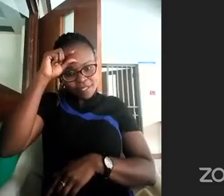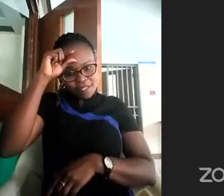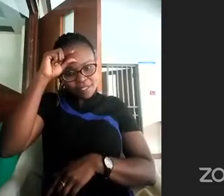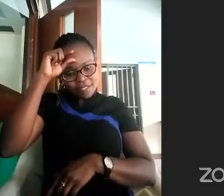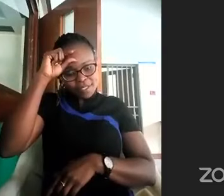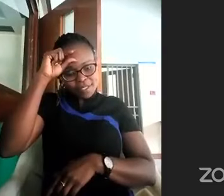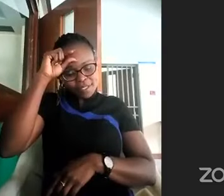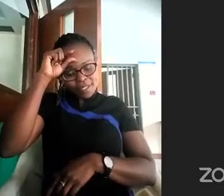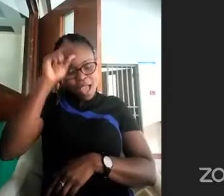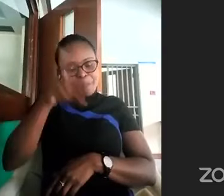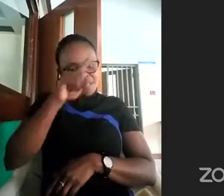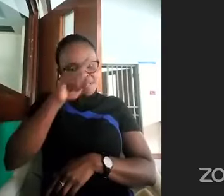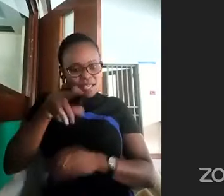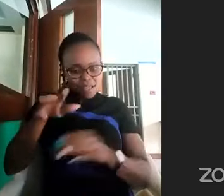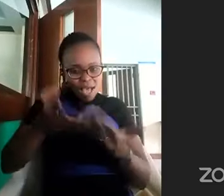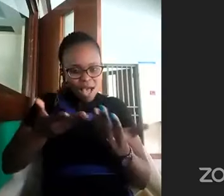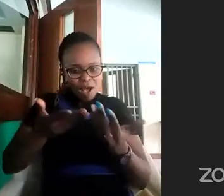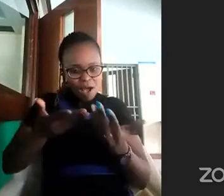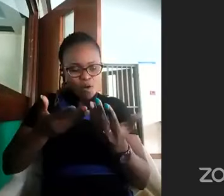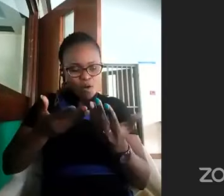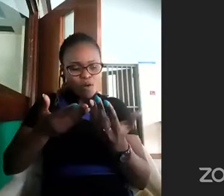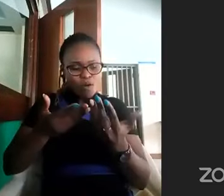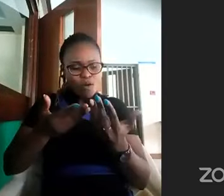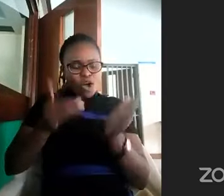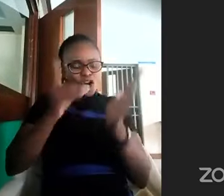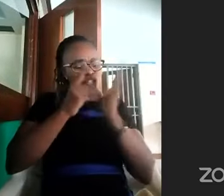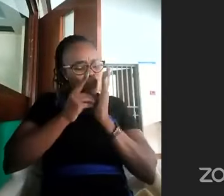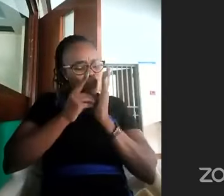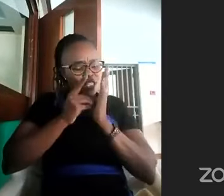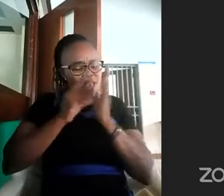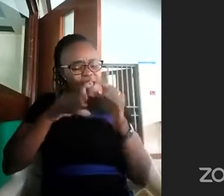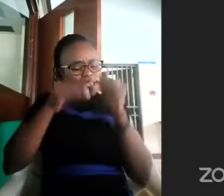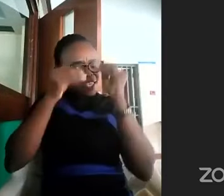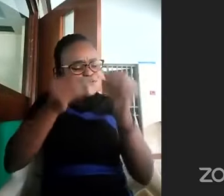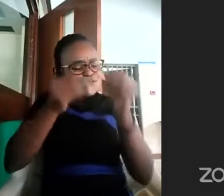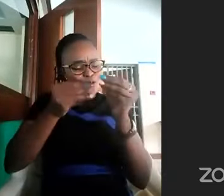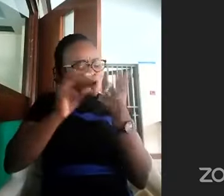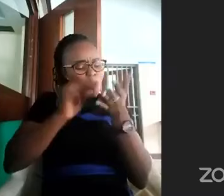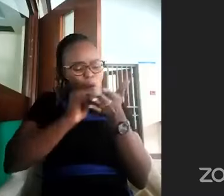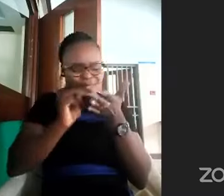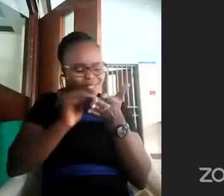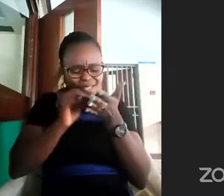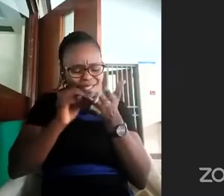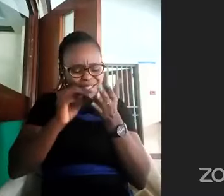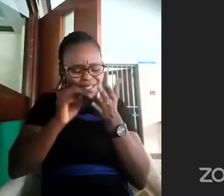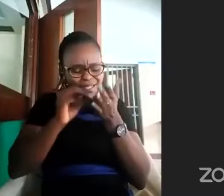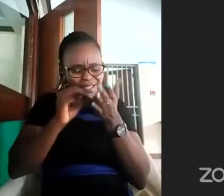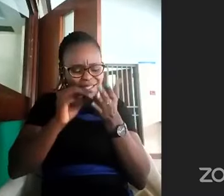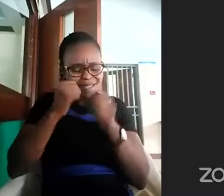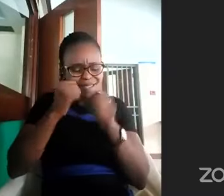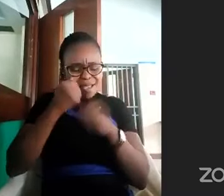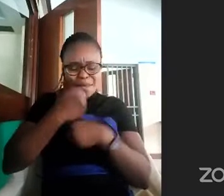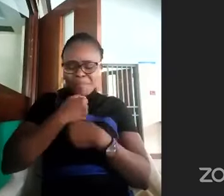kwamba ulifanyiwa biopsy, ukapatikana ni kansa ya titi. Na kansa iko stage gani?